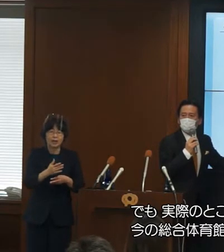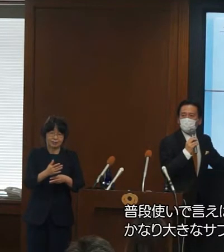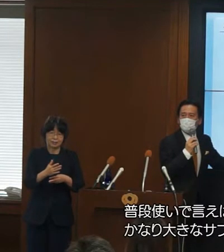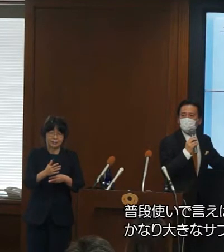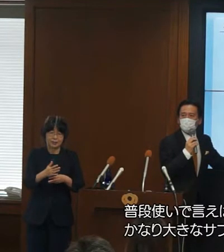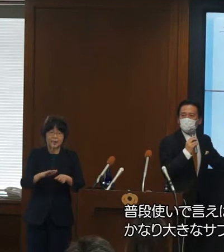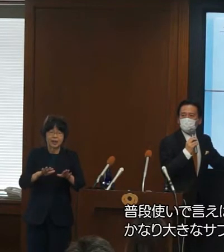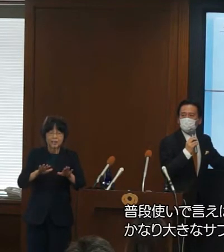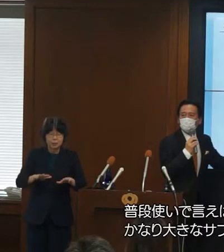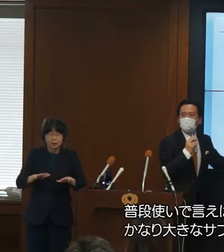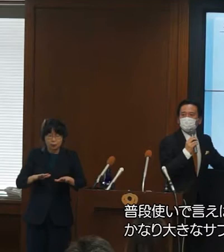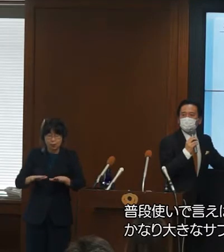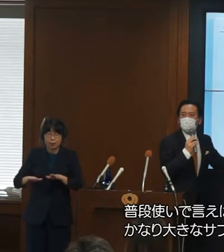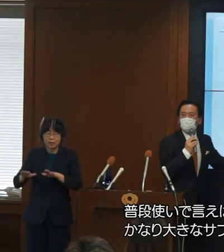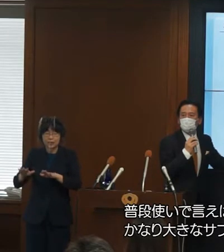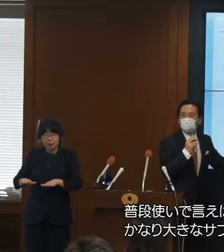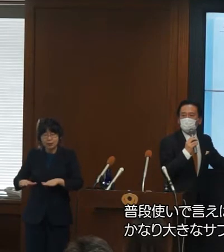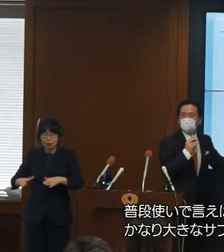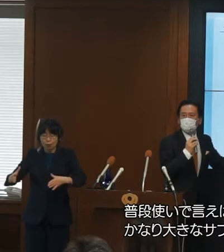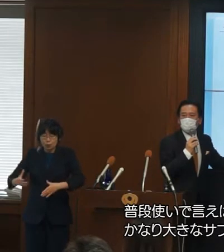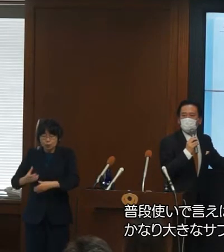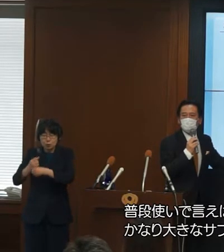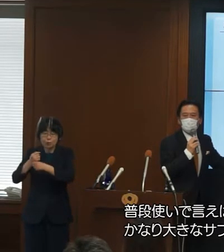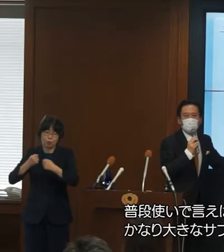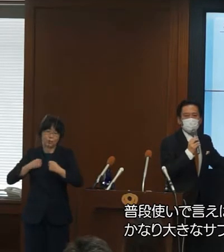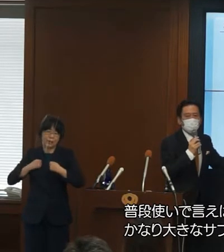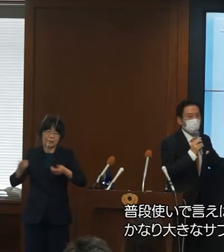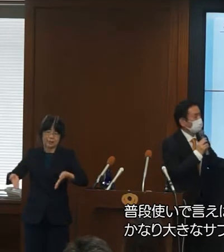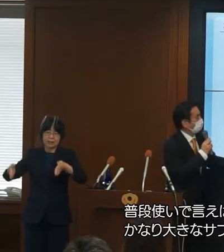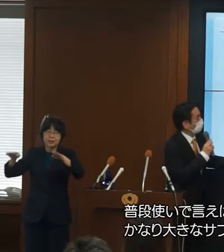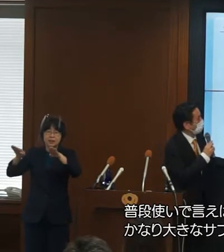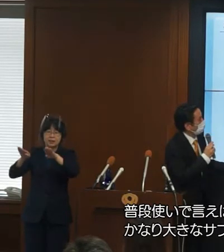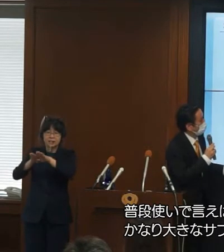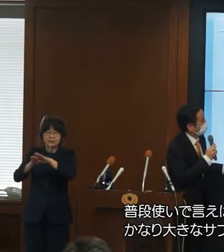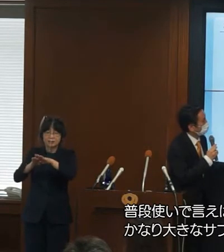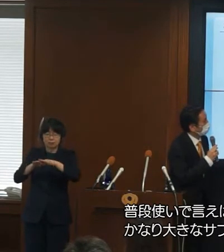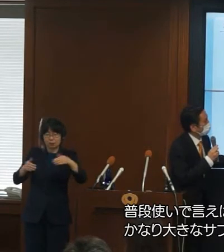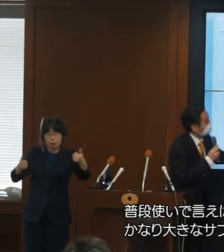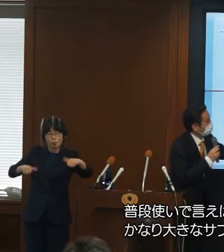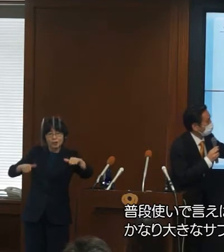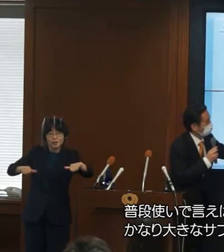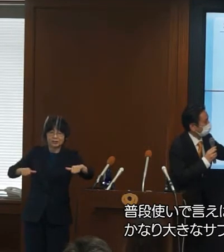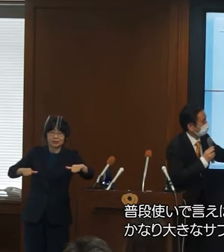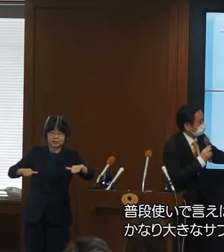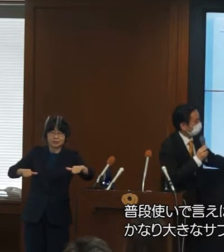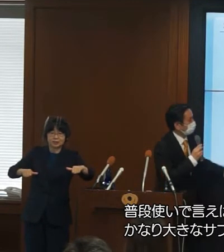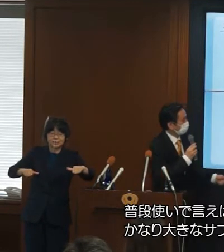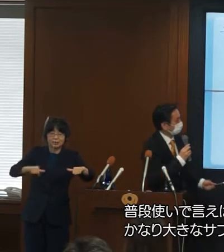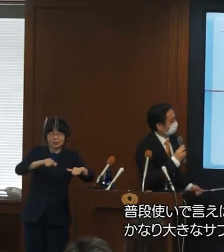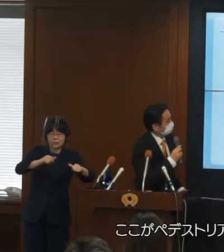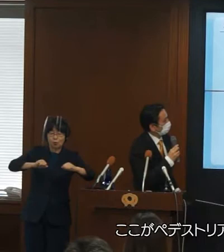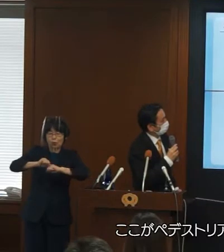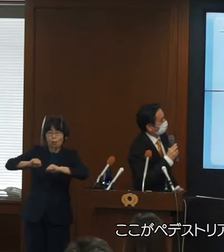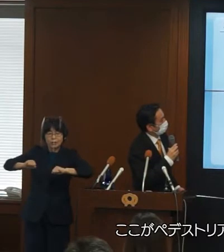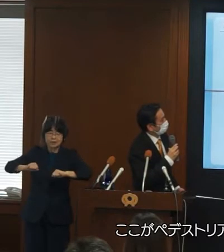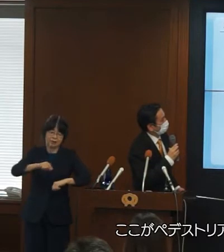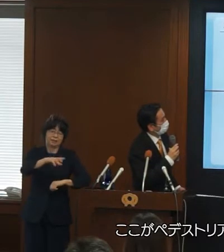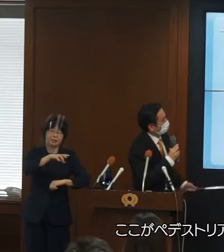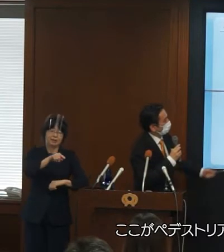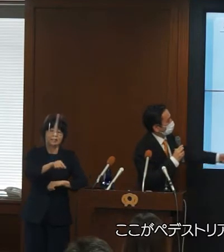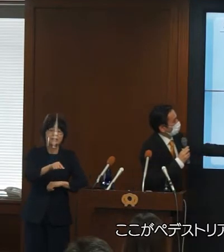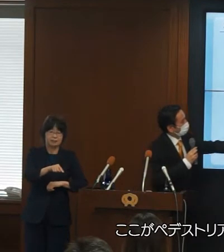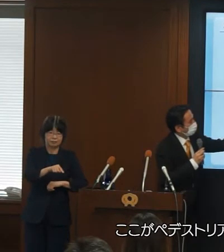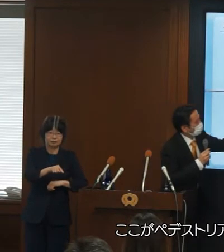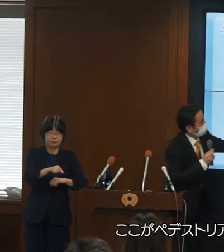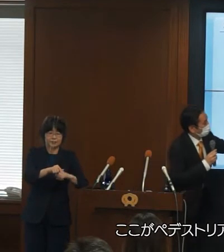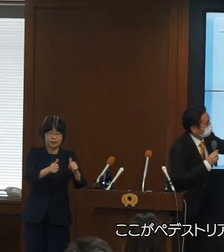らい普段使いで言えばかなり大きなサブアリーナになります。